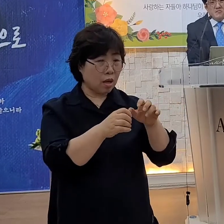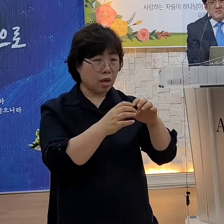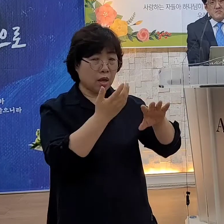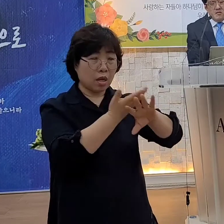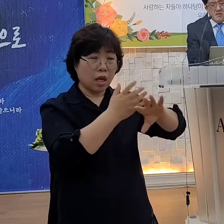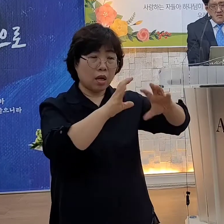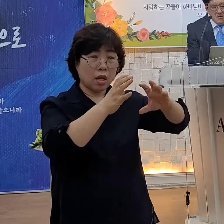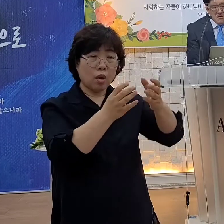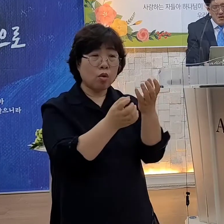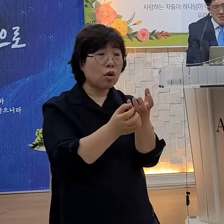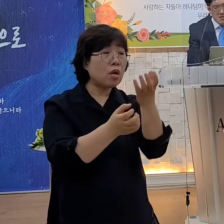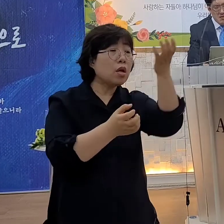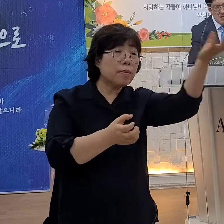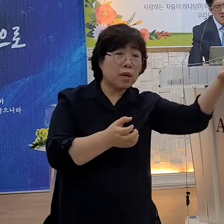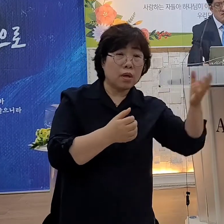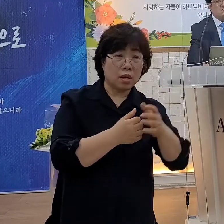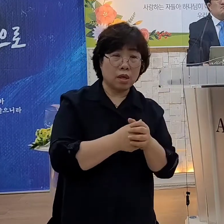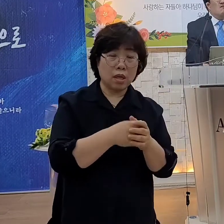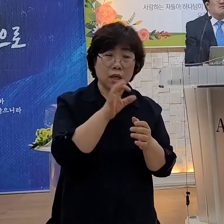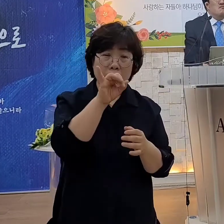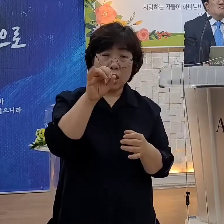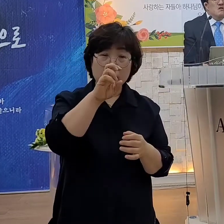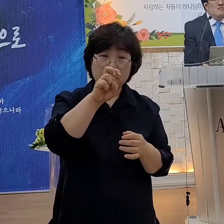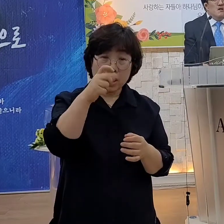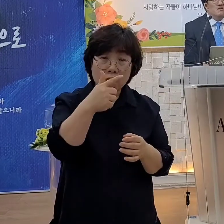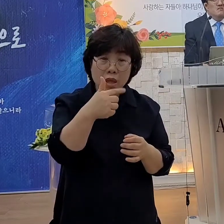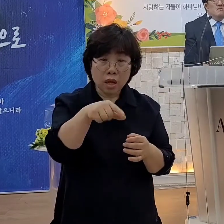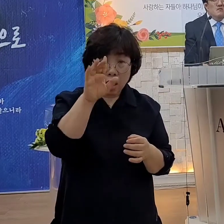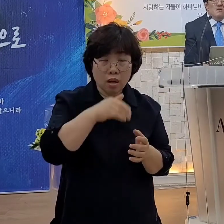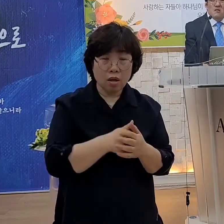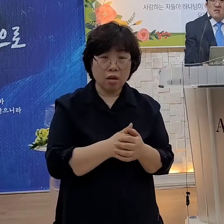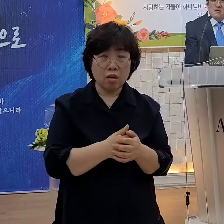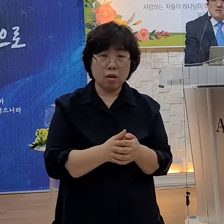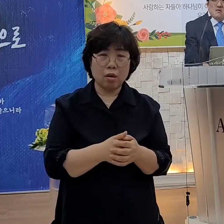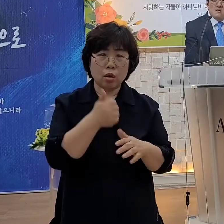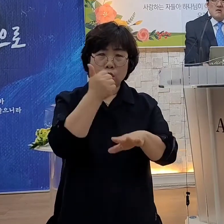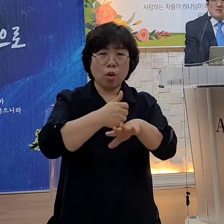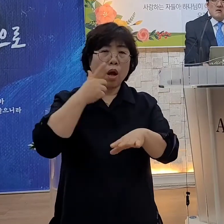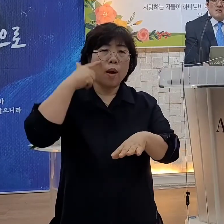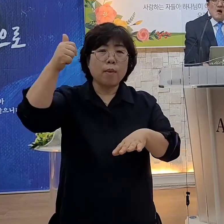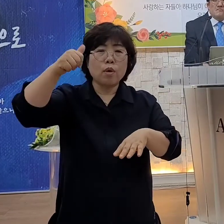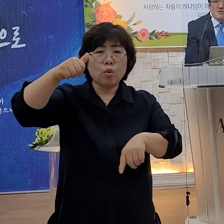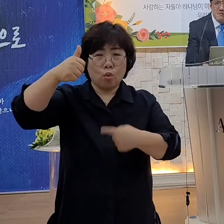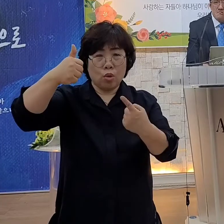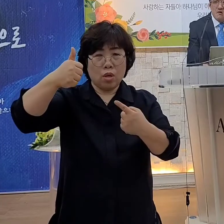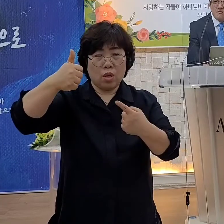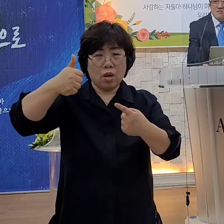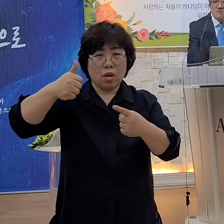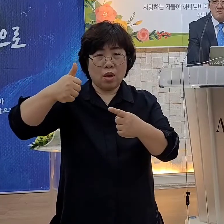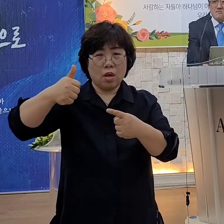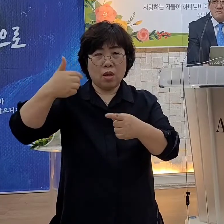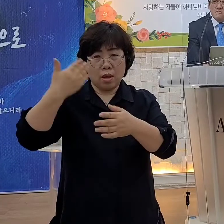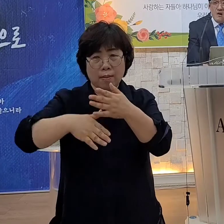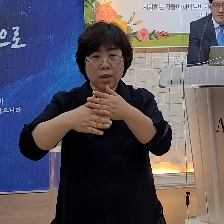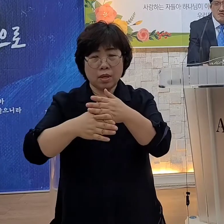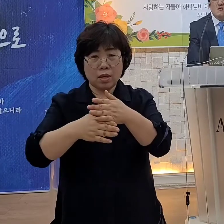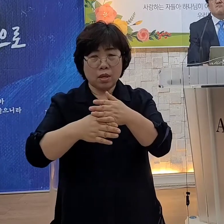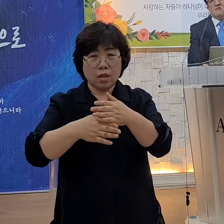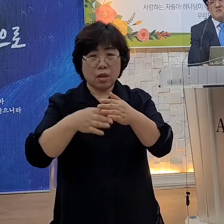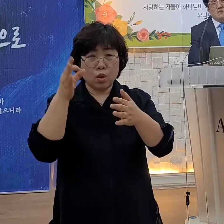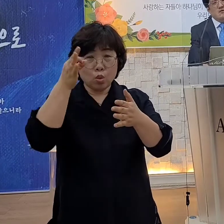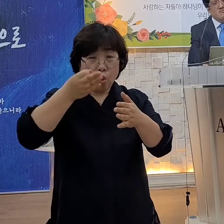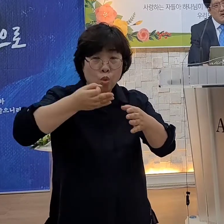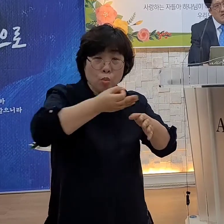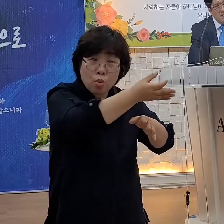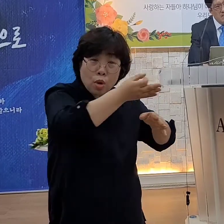싫었어요. 그런데 송강호 씨는 혼자 남아가지고 이 캐나다에 학비를 보내줘야 되고 살림을